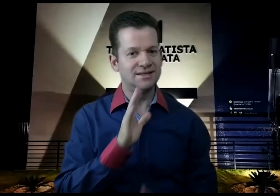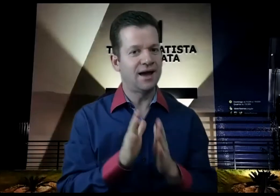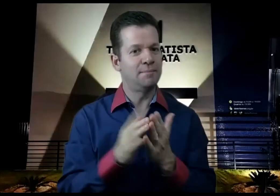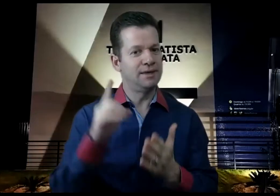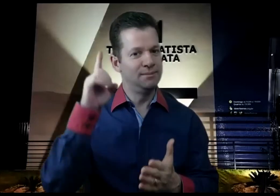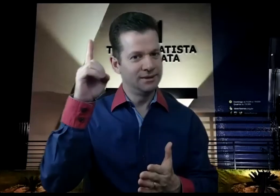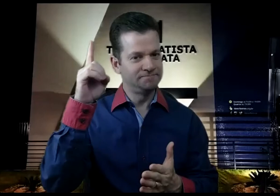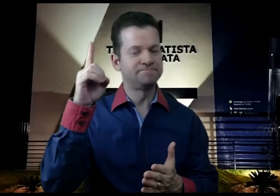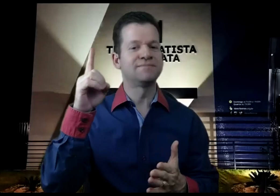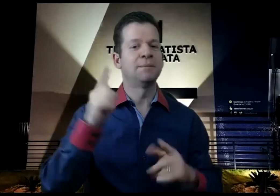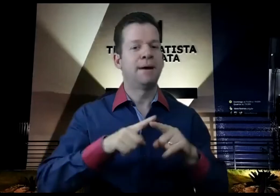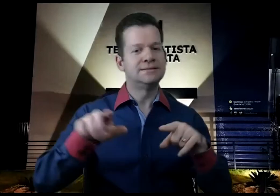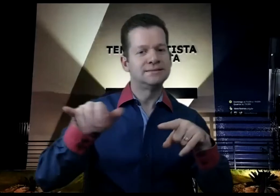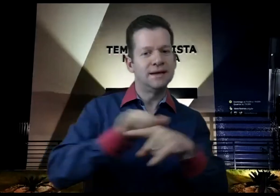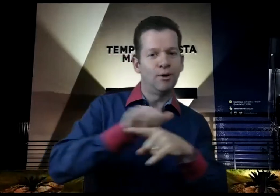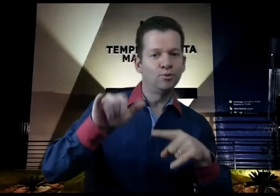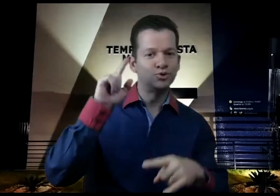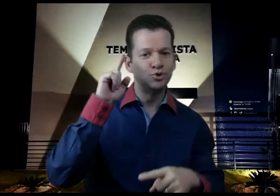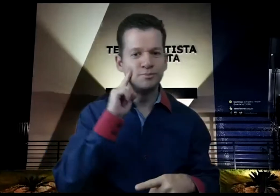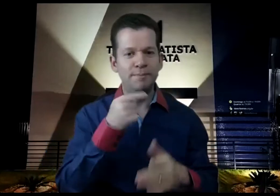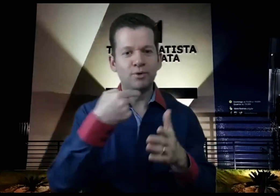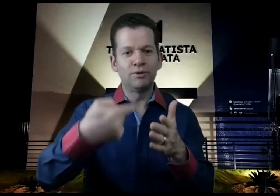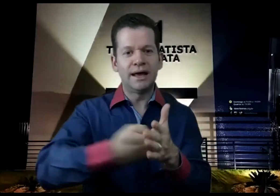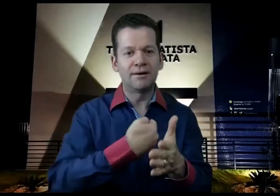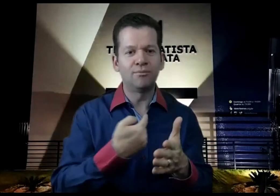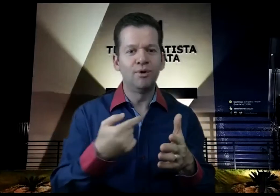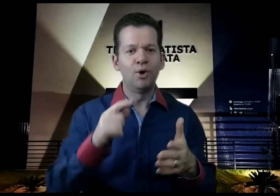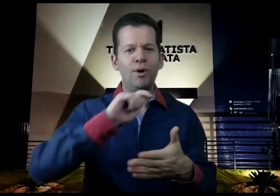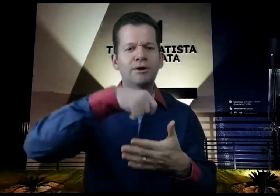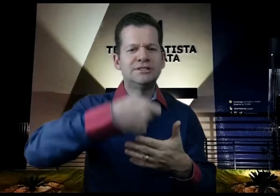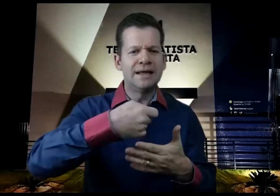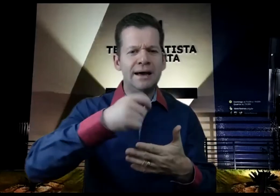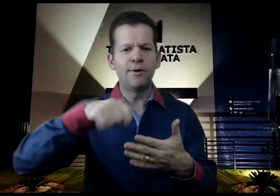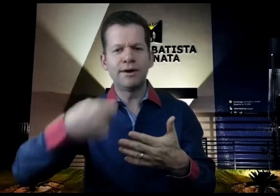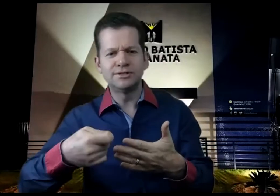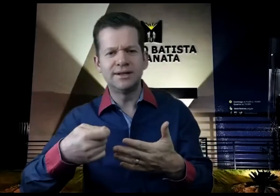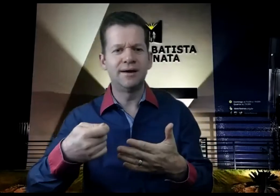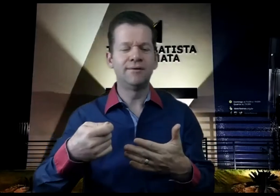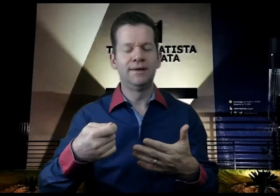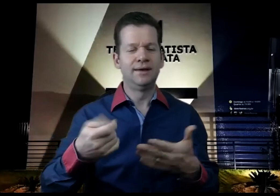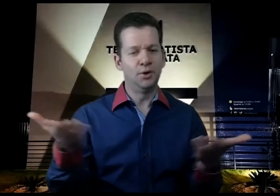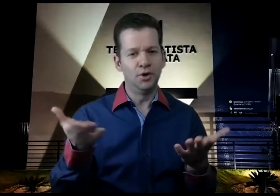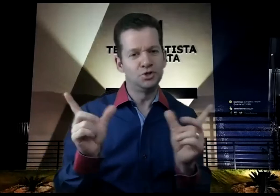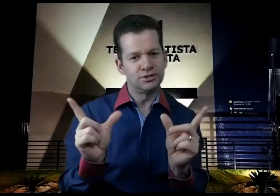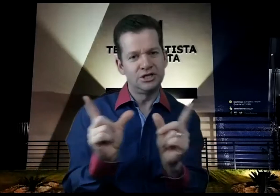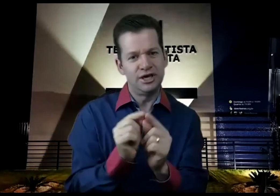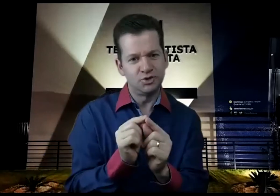a Bíblia, mas alguns surdos me perguntaram qual que é o sinal, qual que é o sinal. Então hoje eu gostaria de